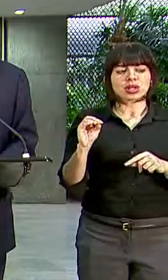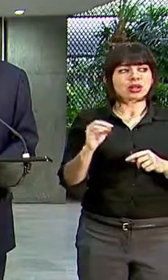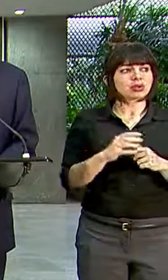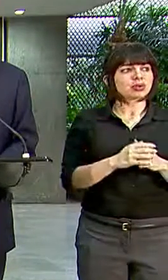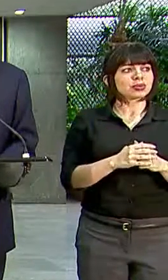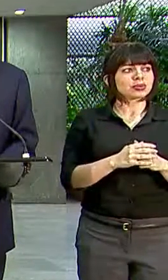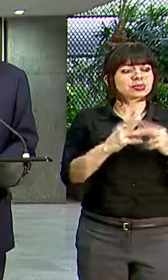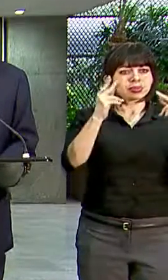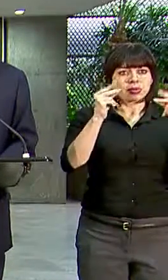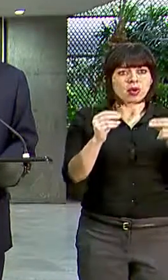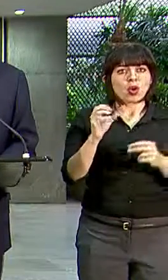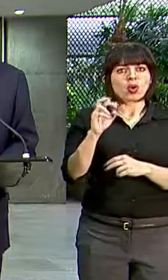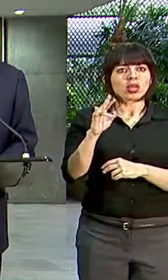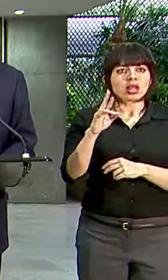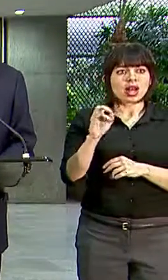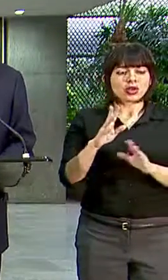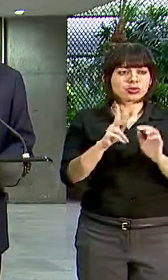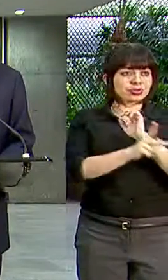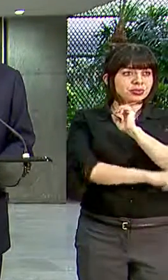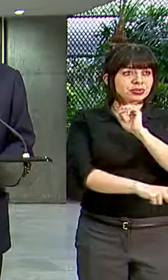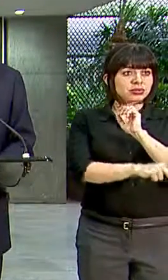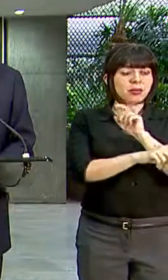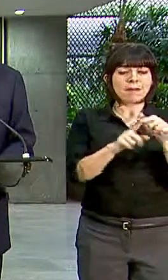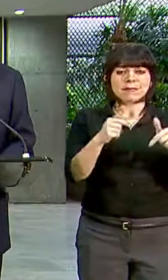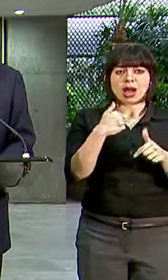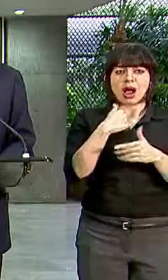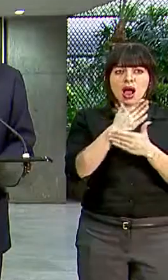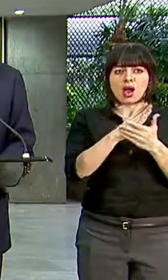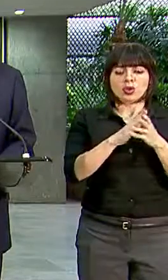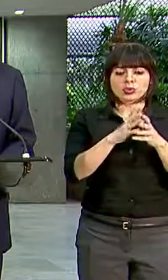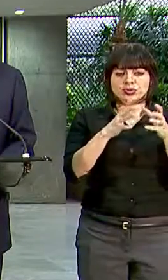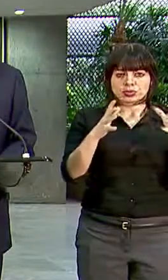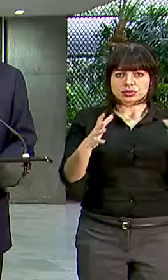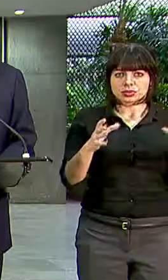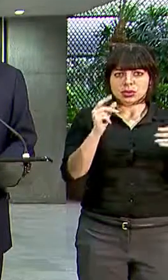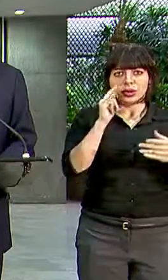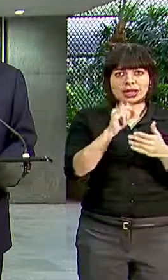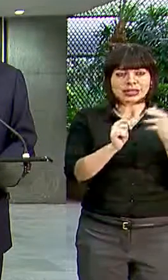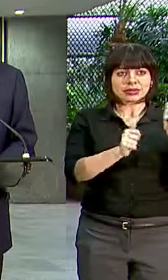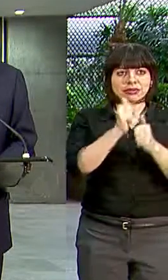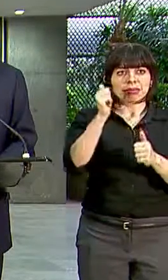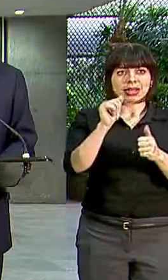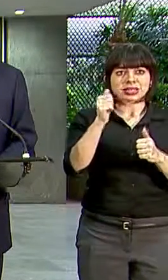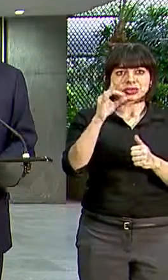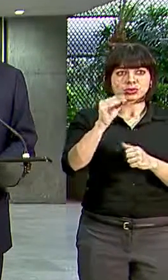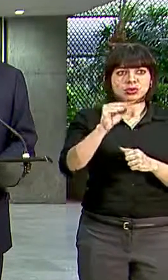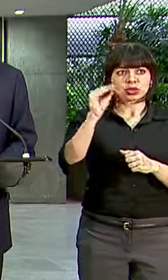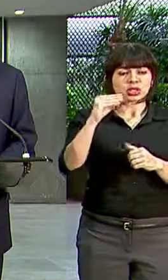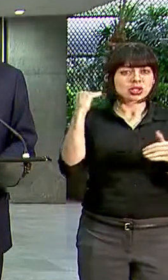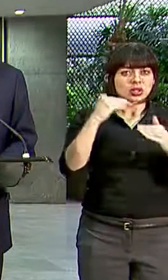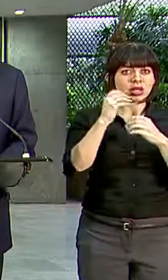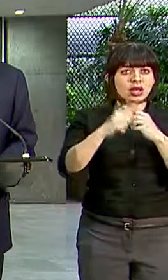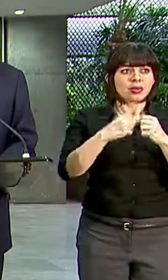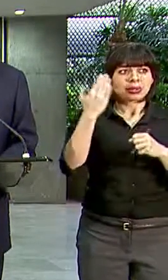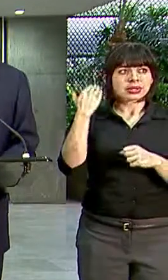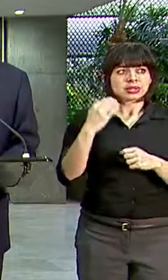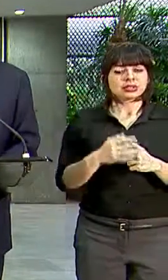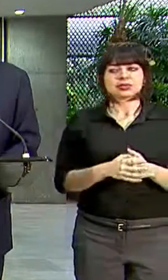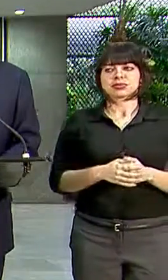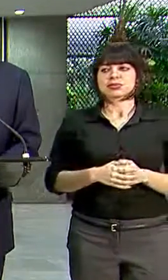el presupuesto ordinario de la República. ¿Va a haber algún tipo de incremento o va a ser este mayor al 19% igual que el año anterior?